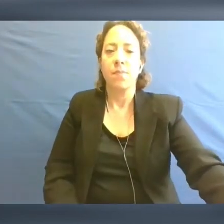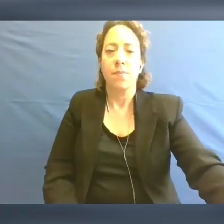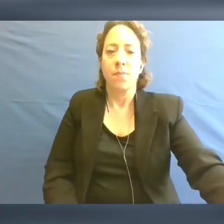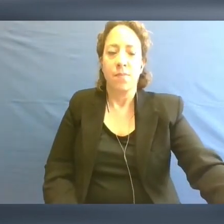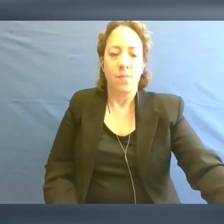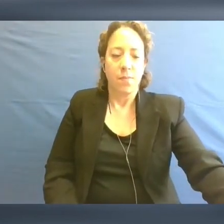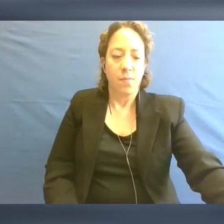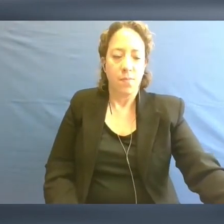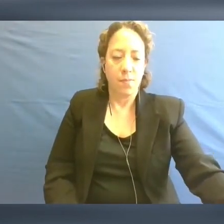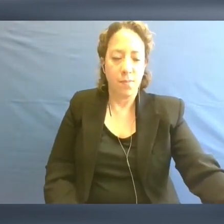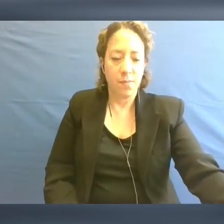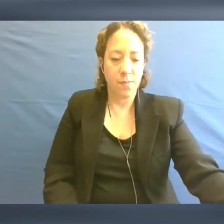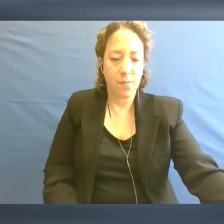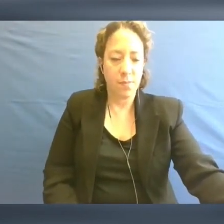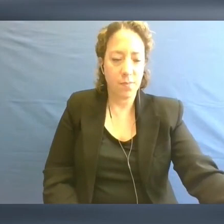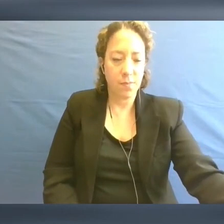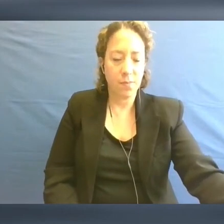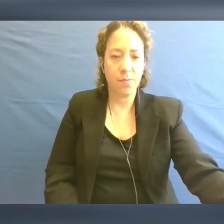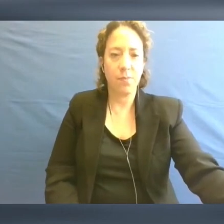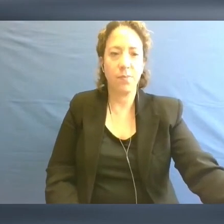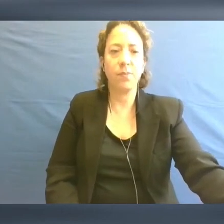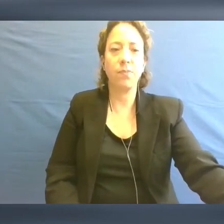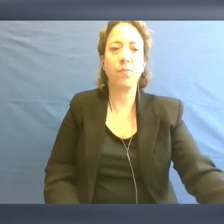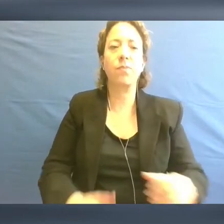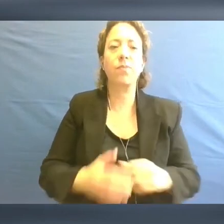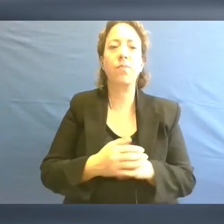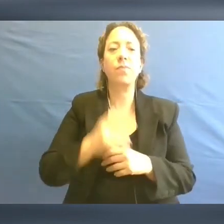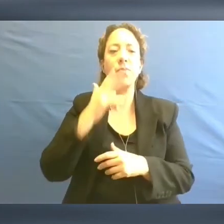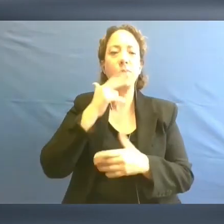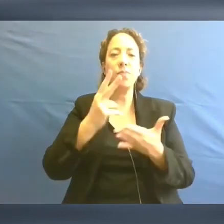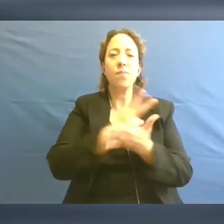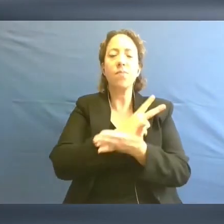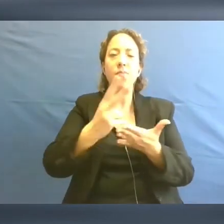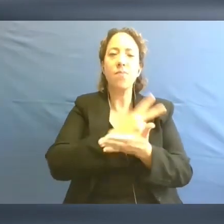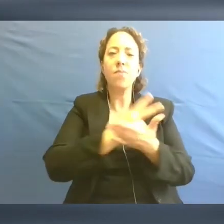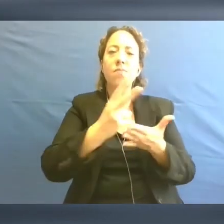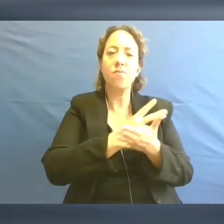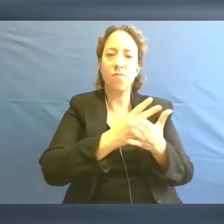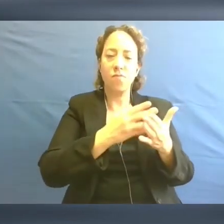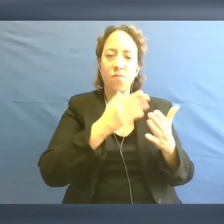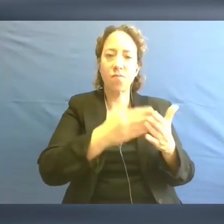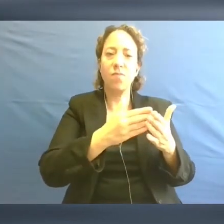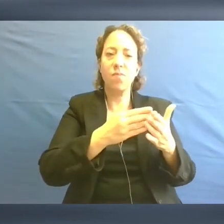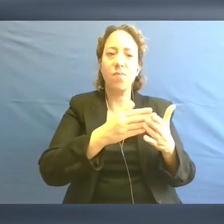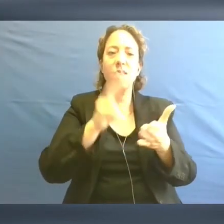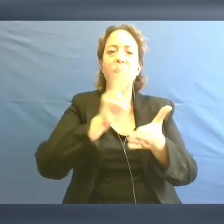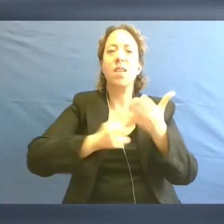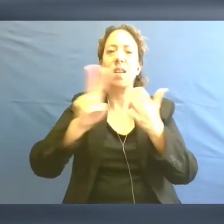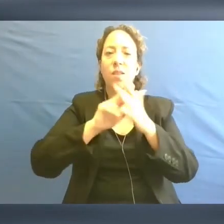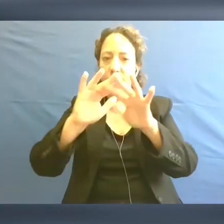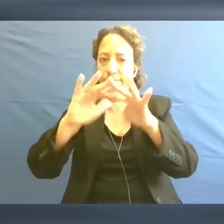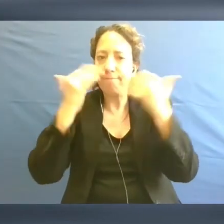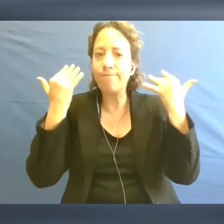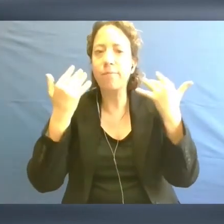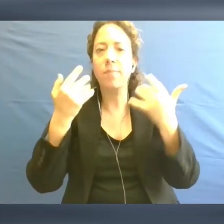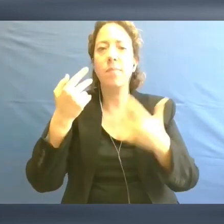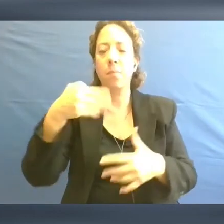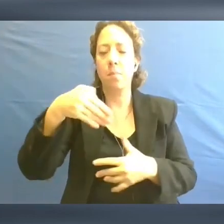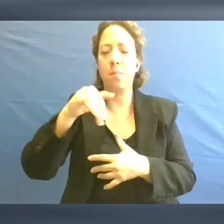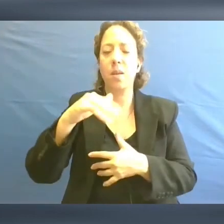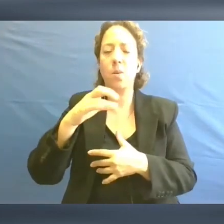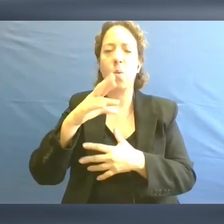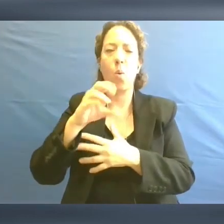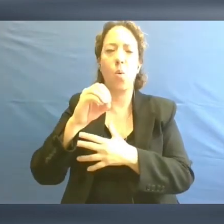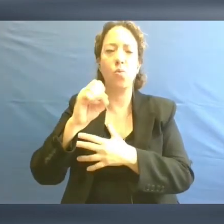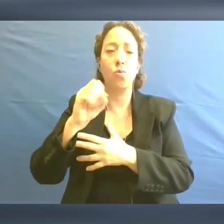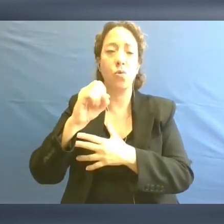Alors nous avons vu par exemple, au travers de notre projet avec le lecteur immersif de Microsoft, que en